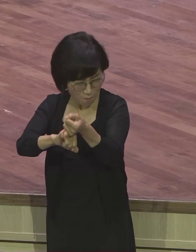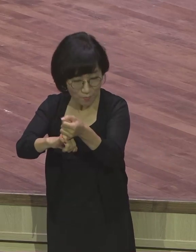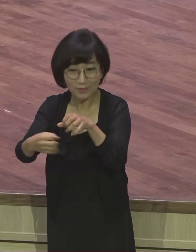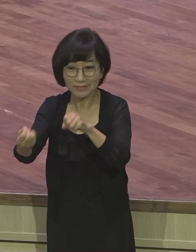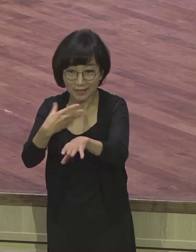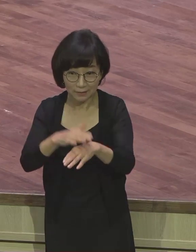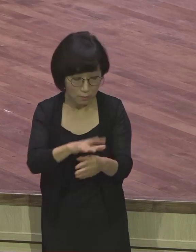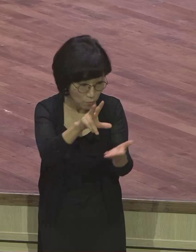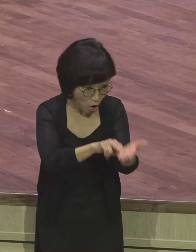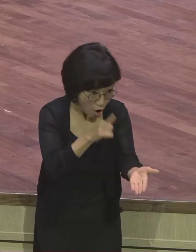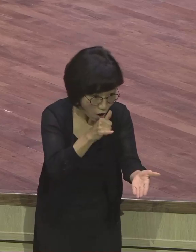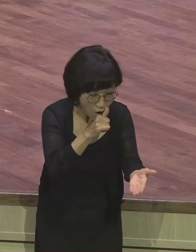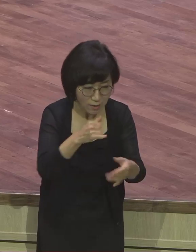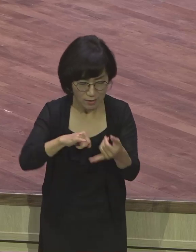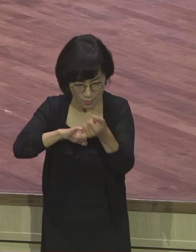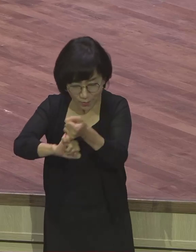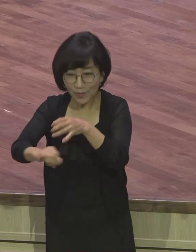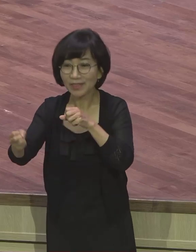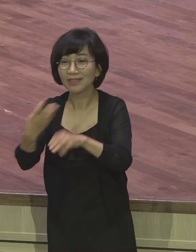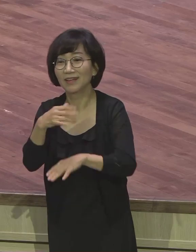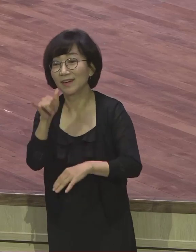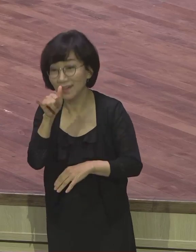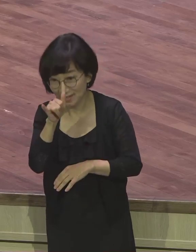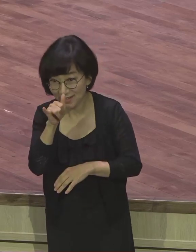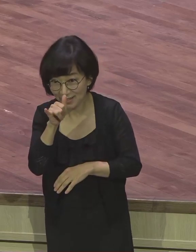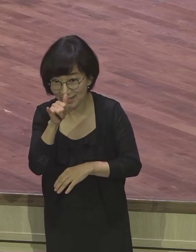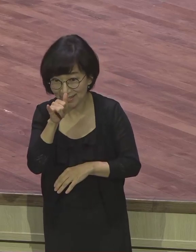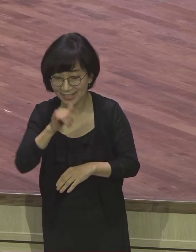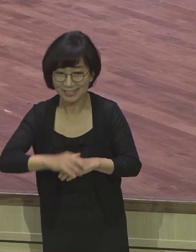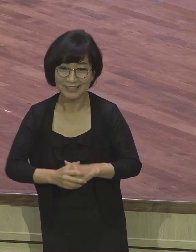오는데 문제는 답이 있기 마련이에요. 중요한 것은